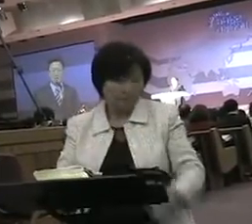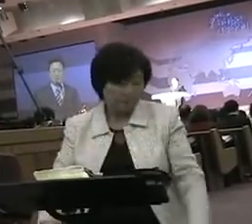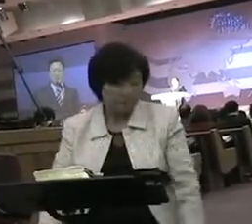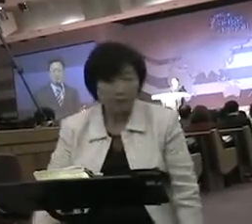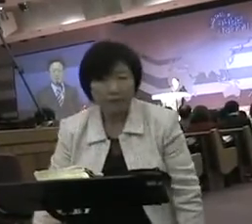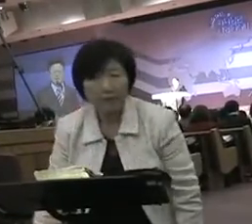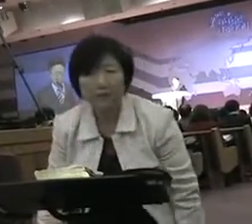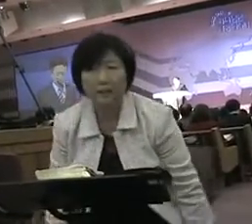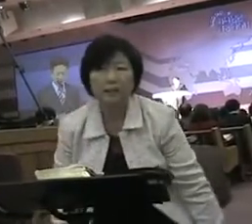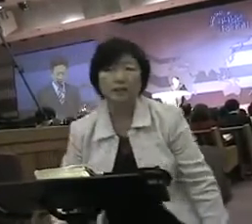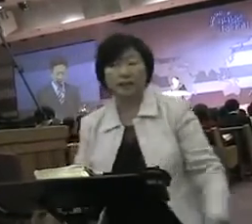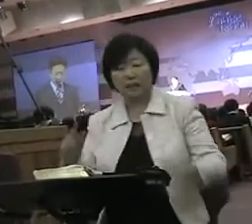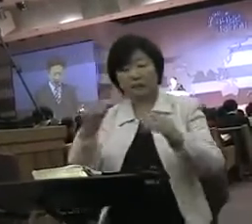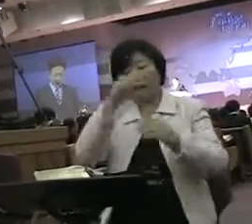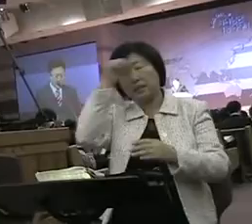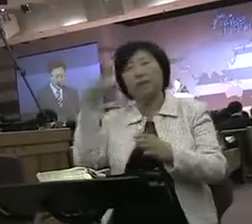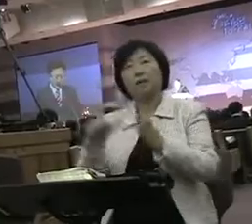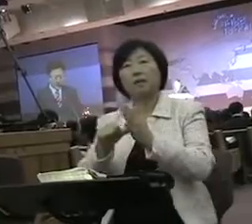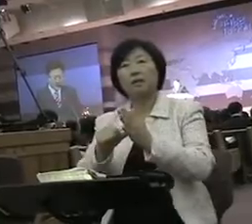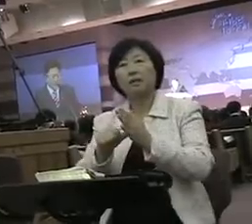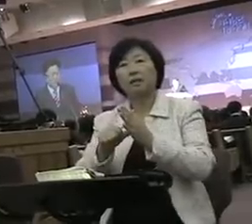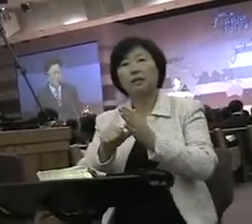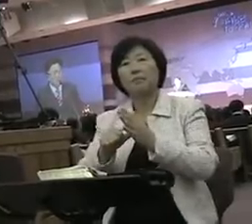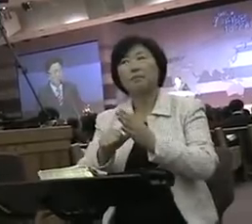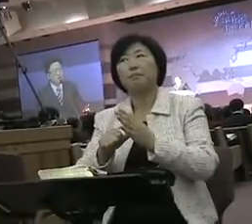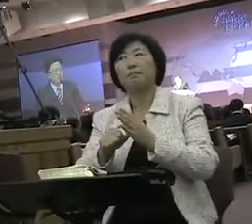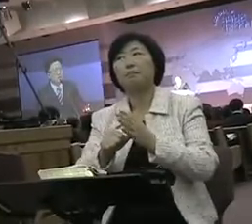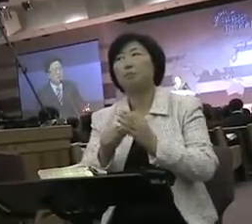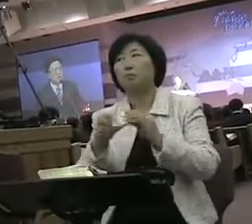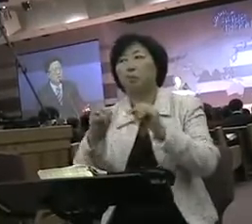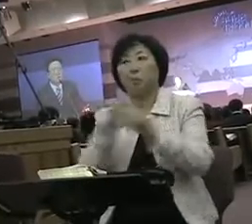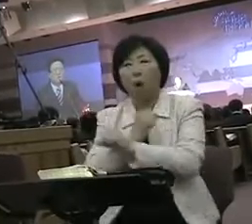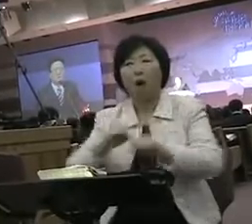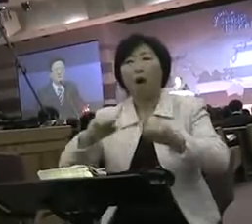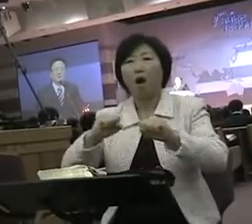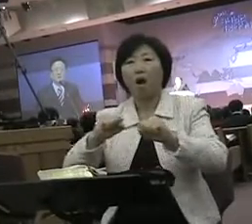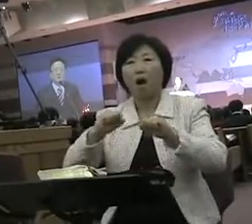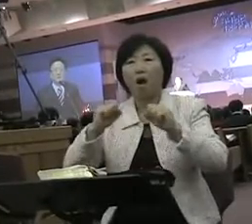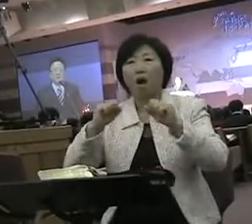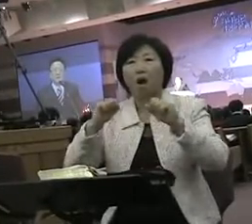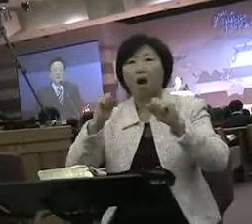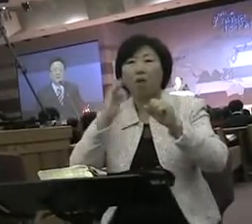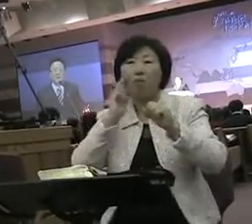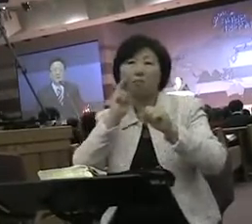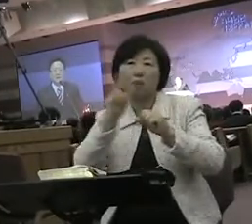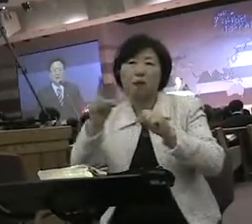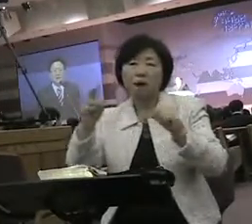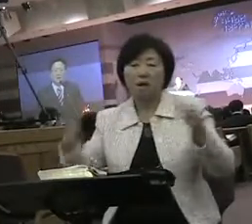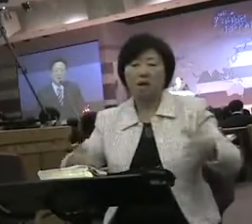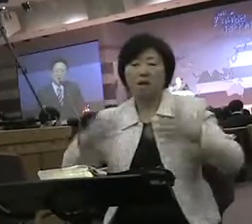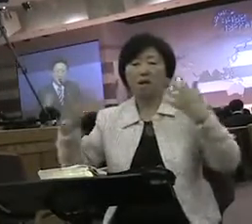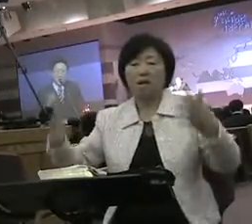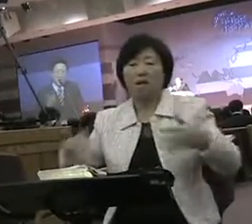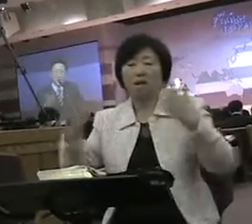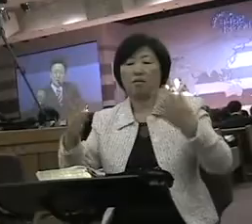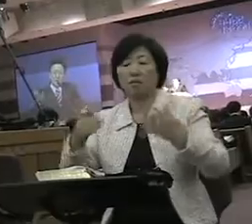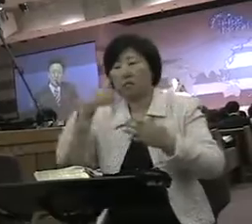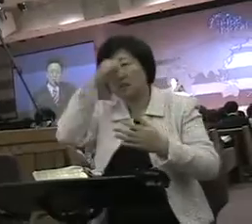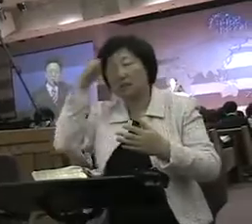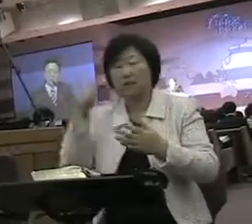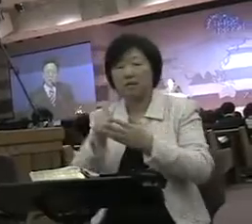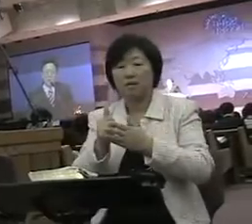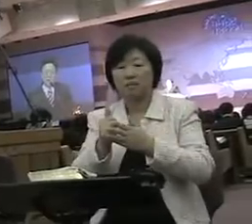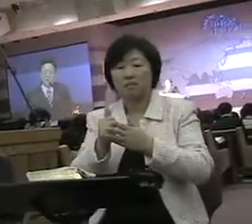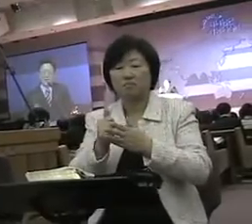인생의 거친 세파와 광야, 폭풍의 비바람이 없는 인생이 없습니다. 그러나 우리가 한 사람 한